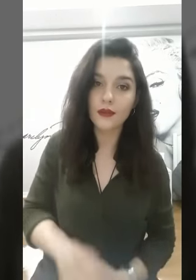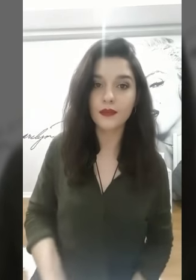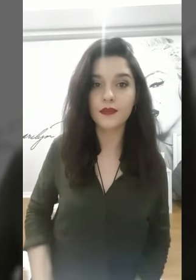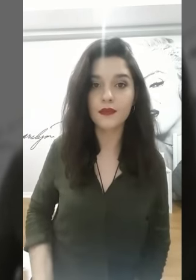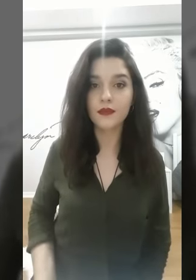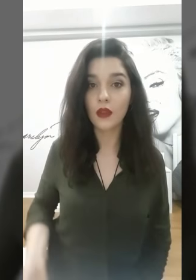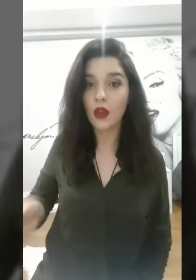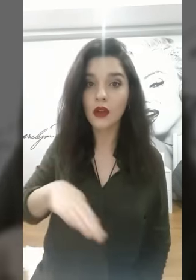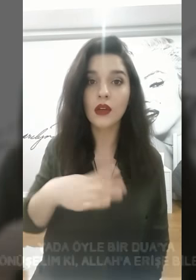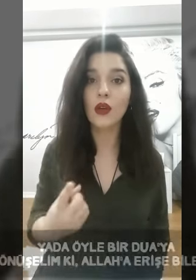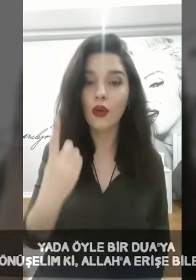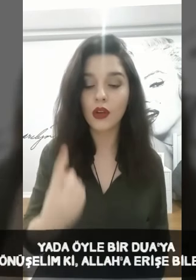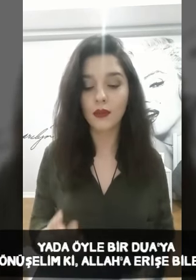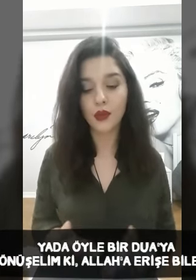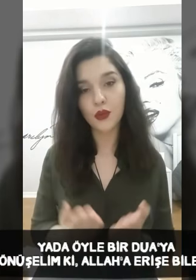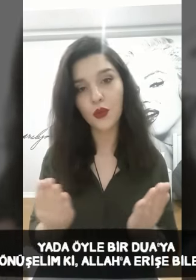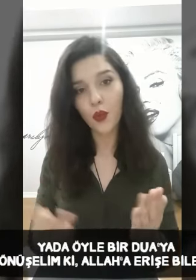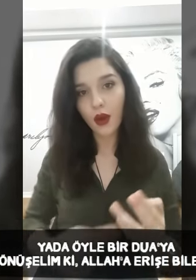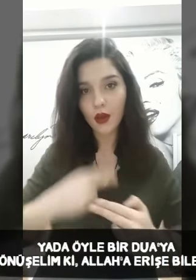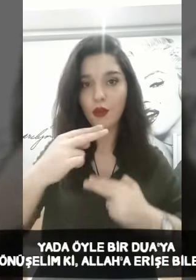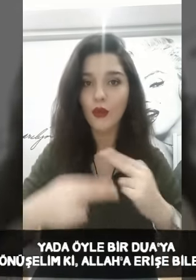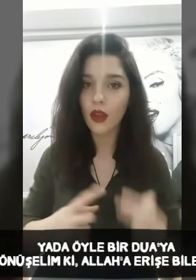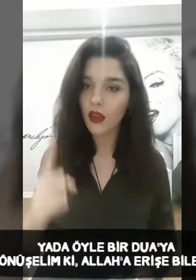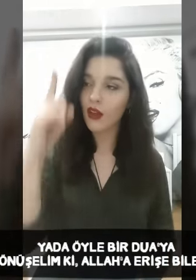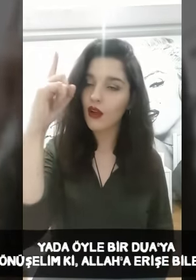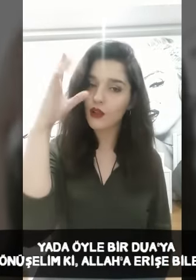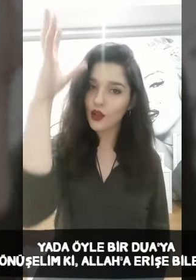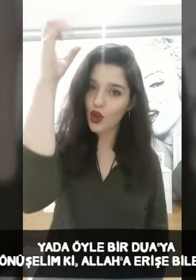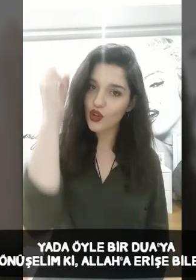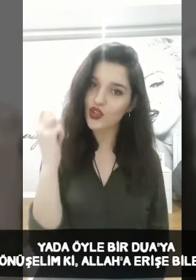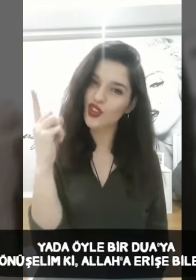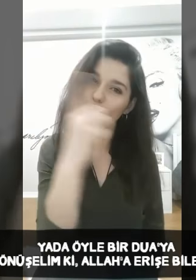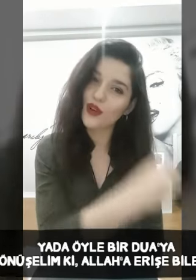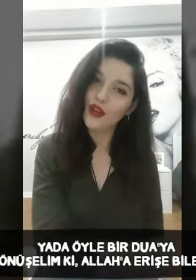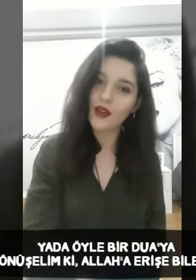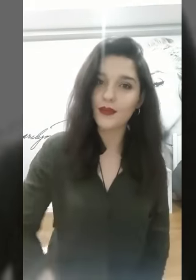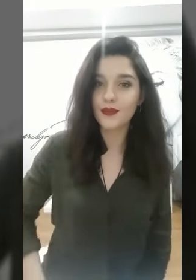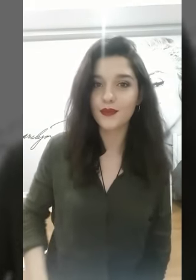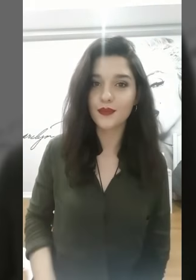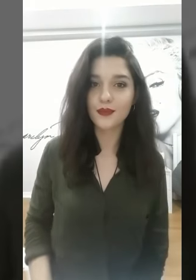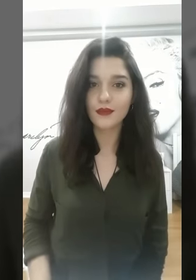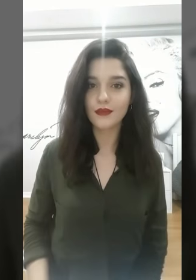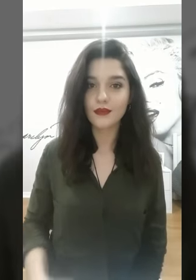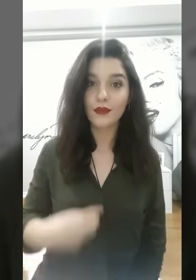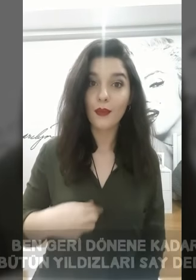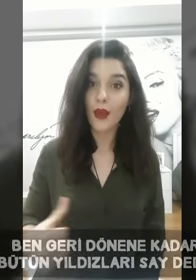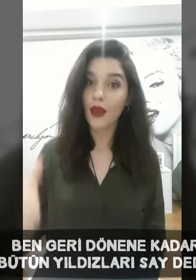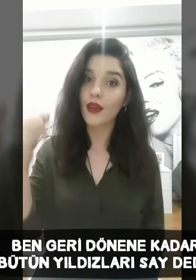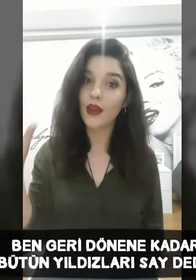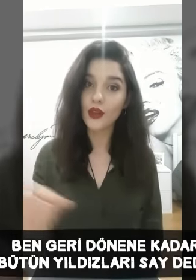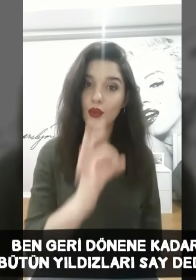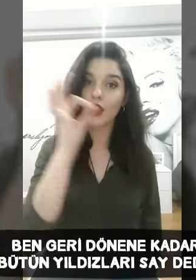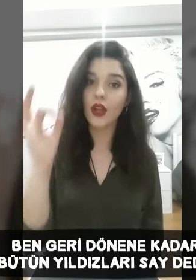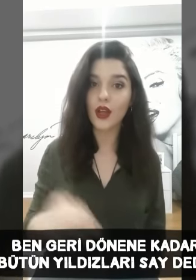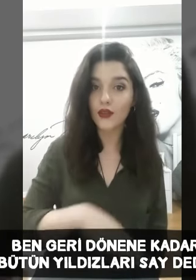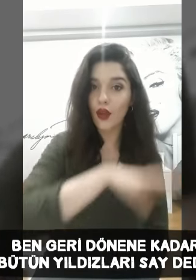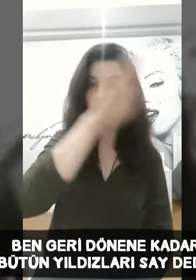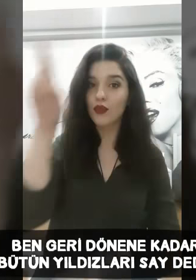Yada ilə bir duaya dönək ki, Allah çatabilək Mən gəl dönənə qədər